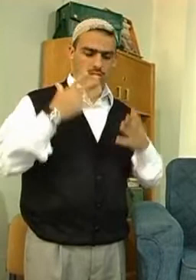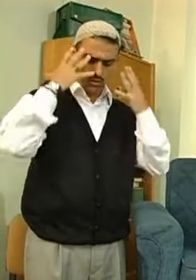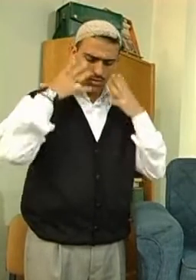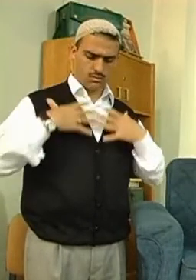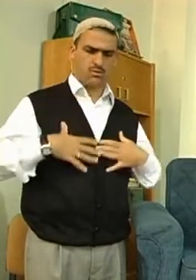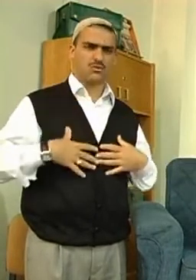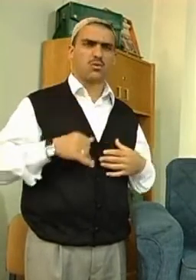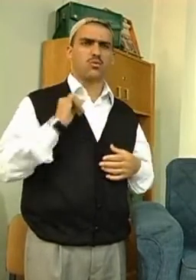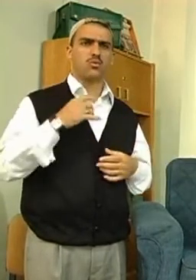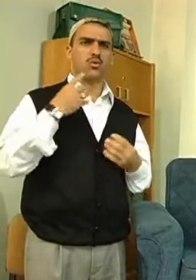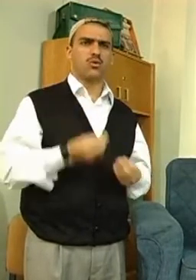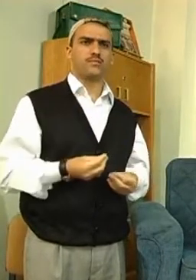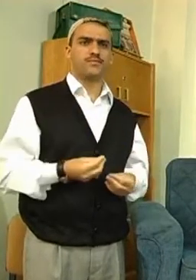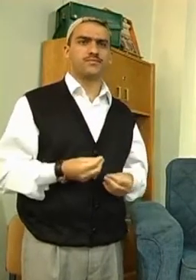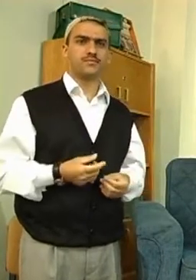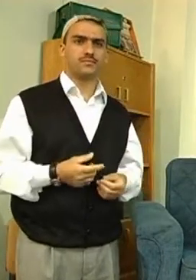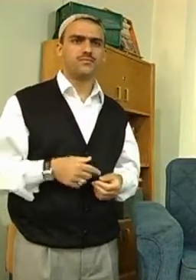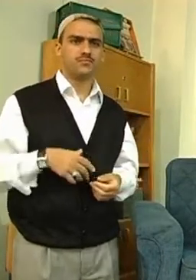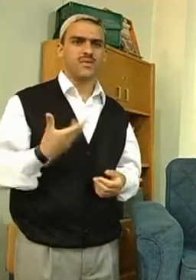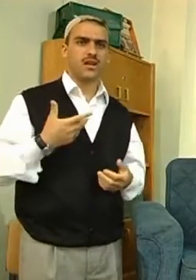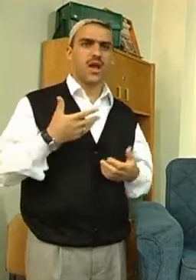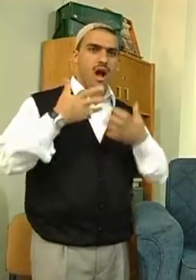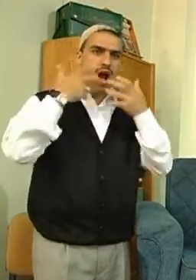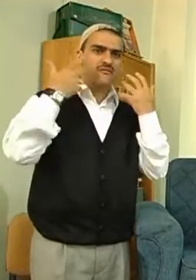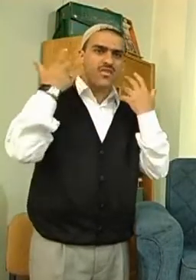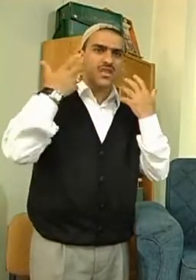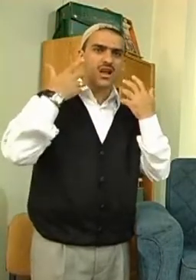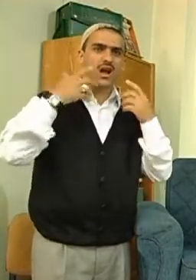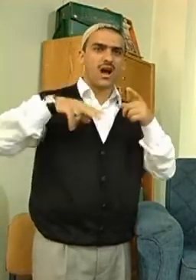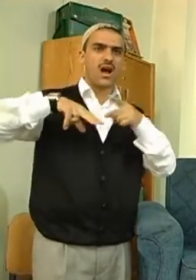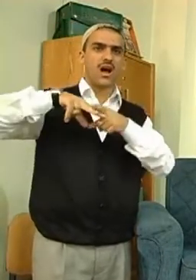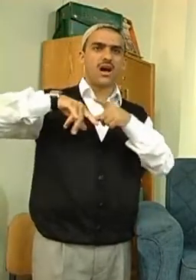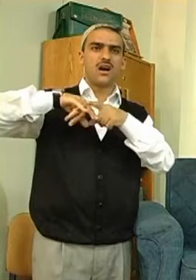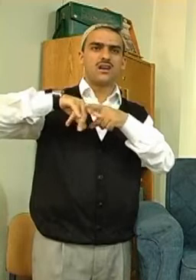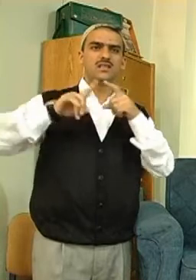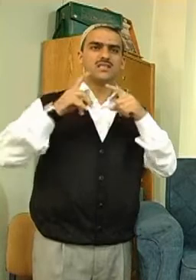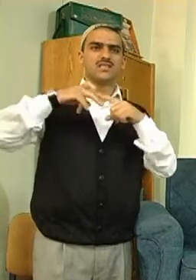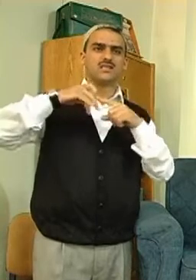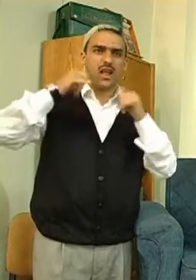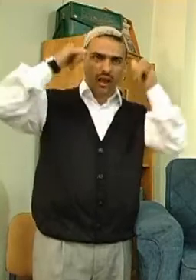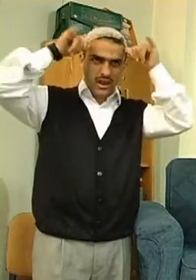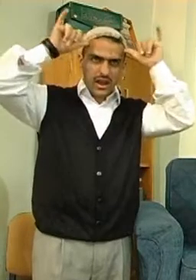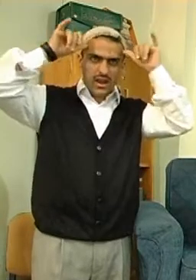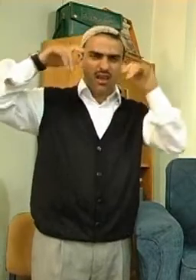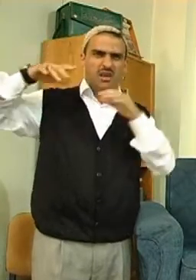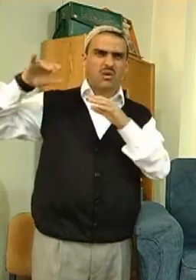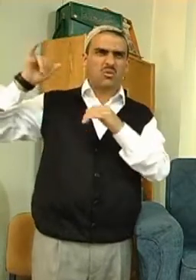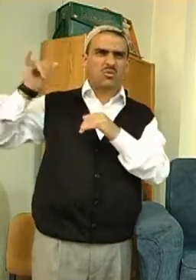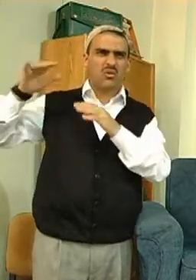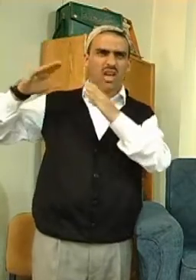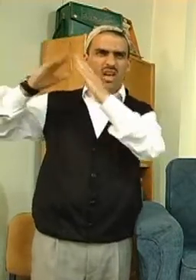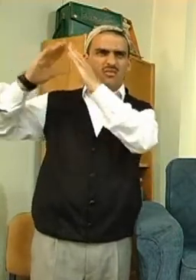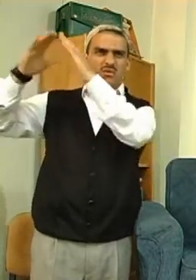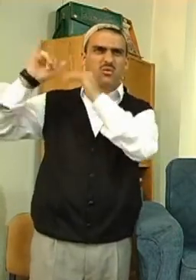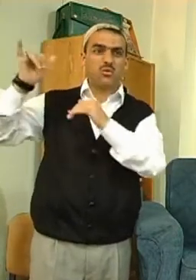yapılıyor. Yani mahiyete göre elbise giydiriliyor veya hane yapılıyor. İnsan ruhu çok üstün de beden